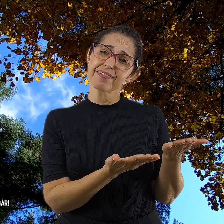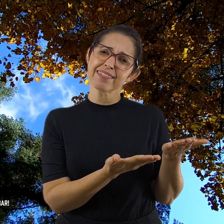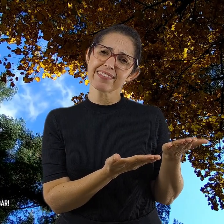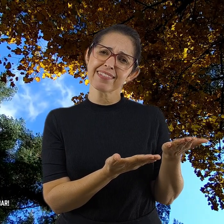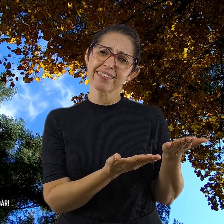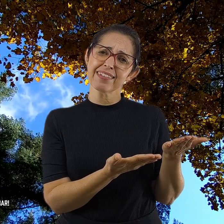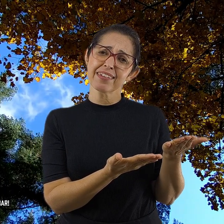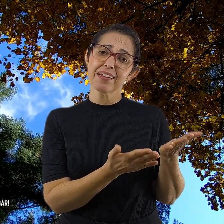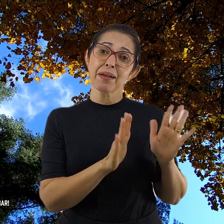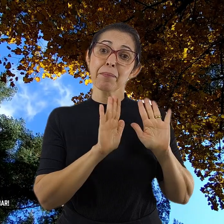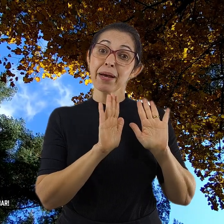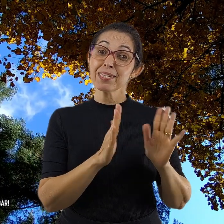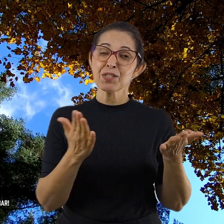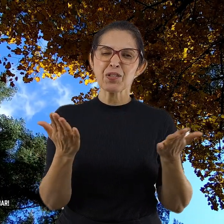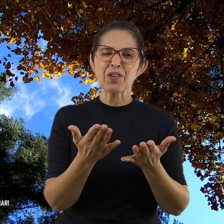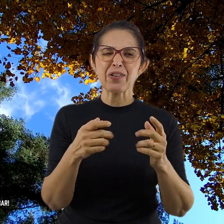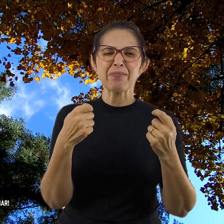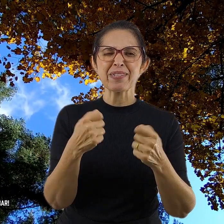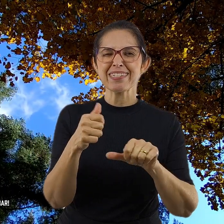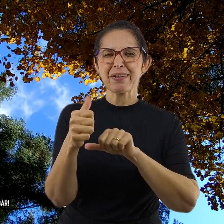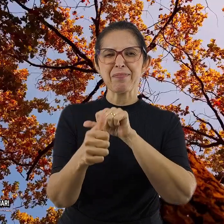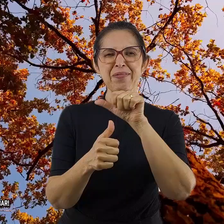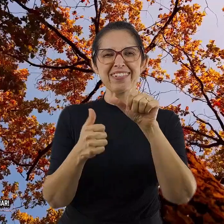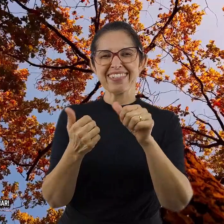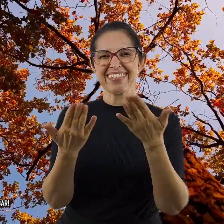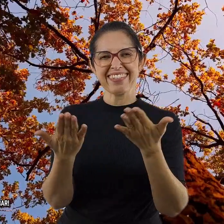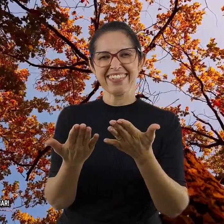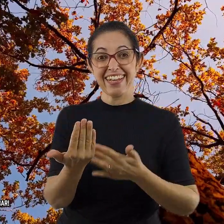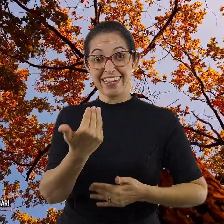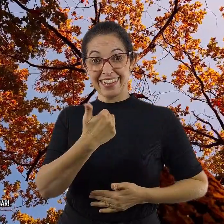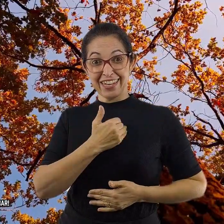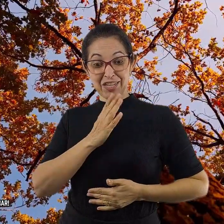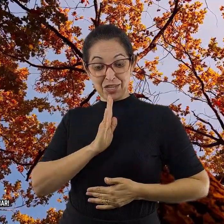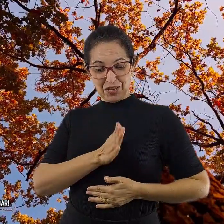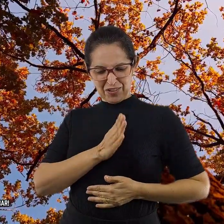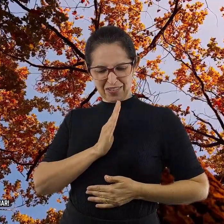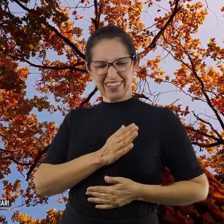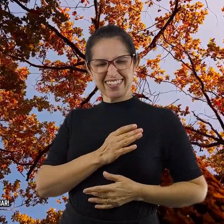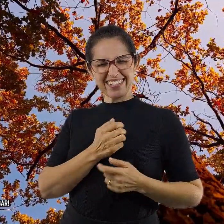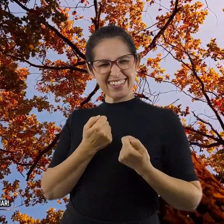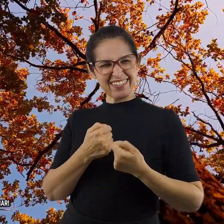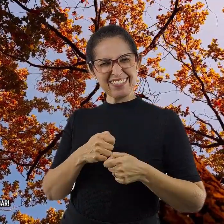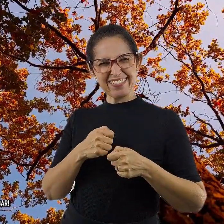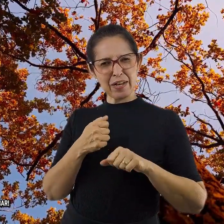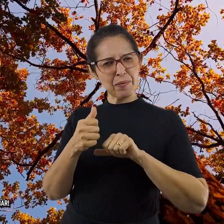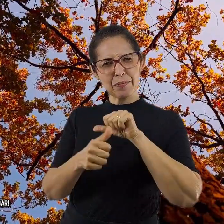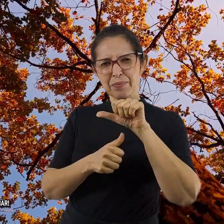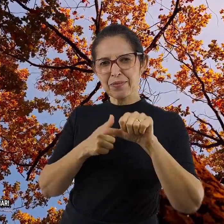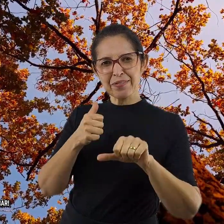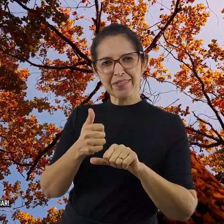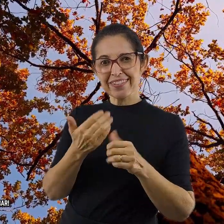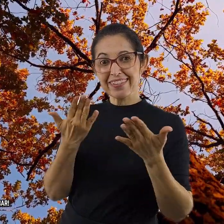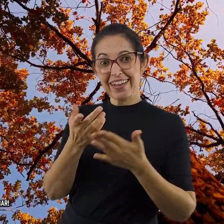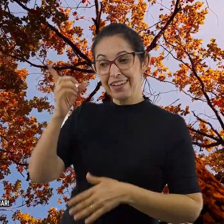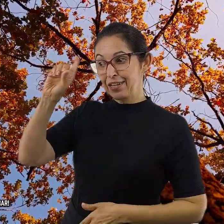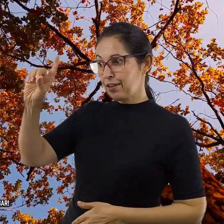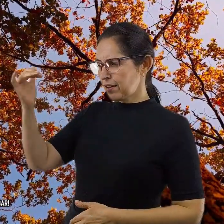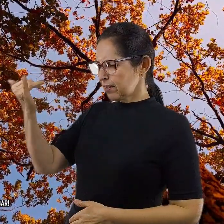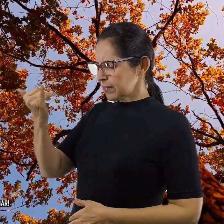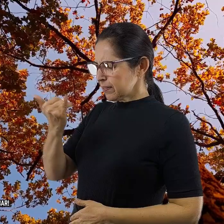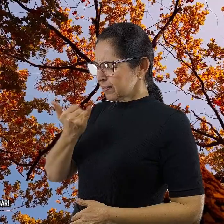bênção precisa estar viva no meu coração e no seu coração. A voz do Senhor, ela tem de